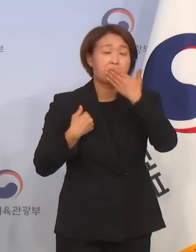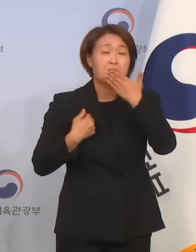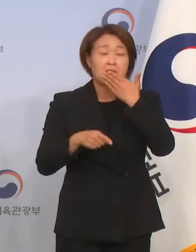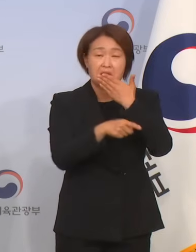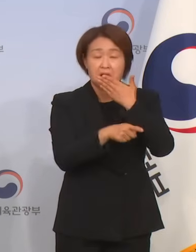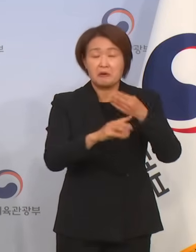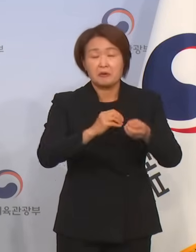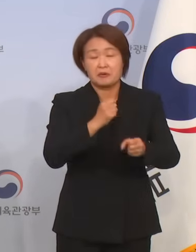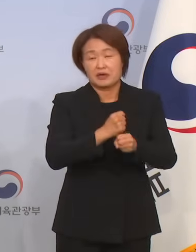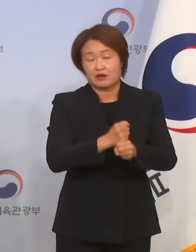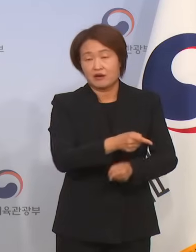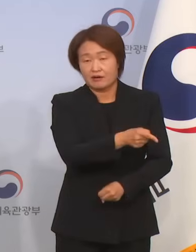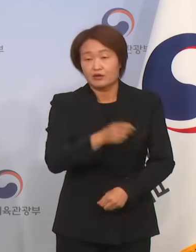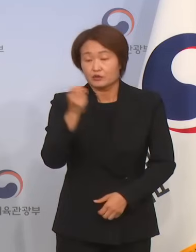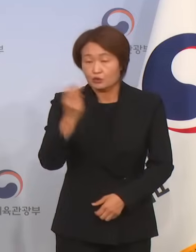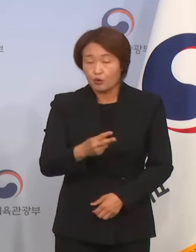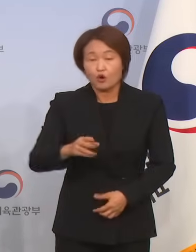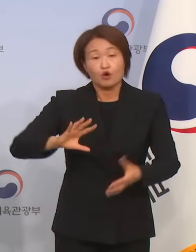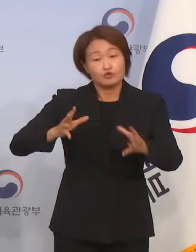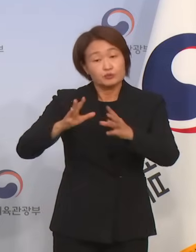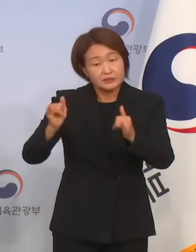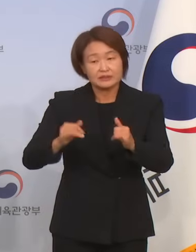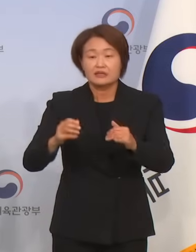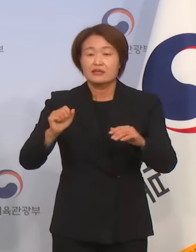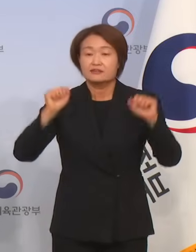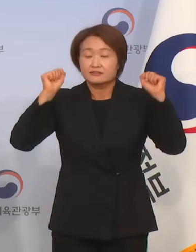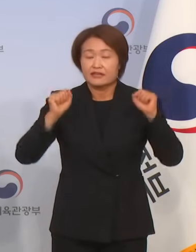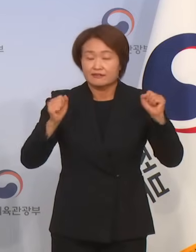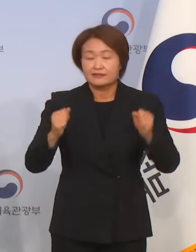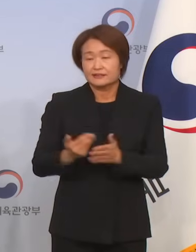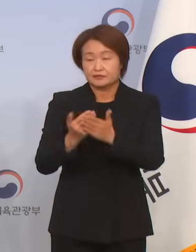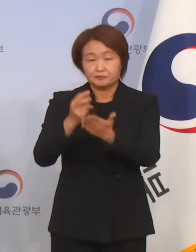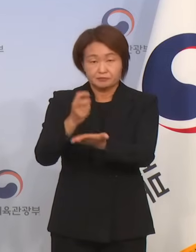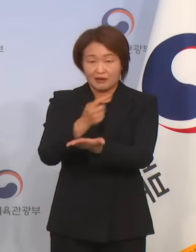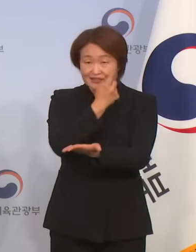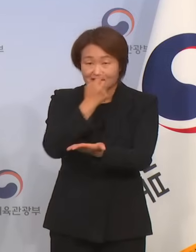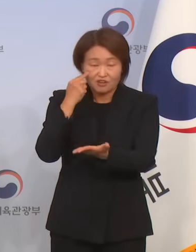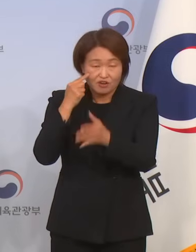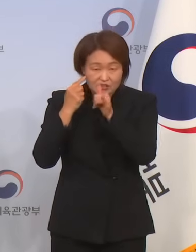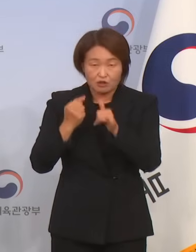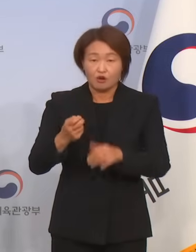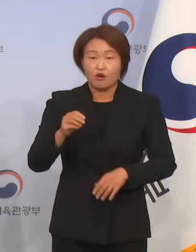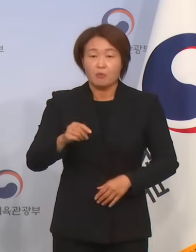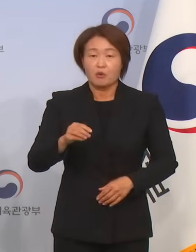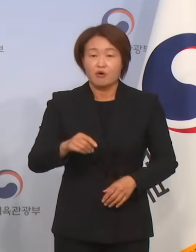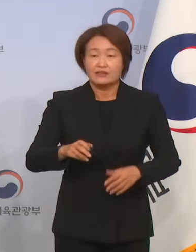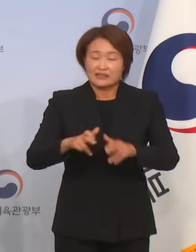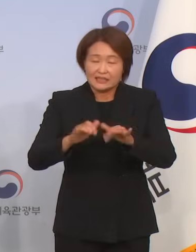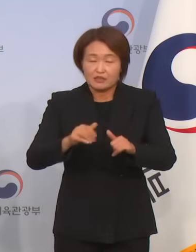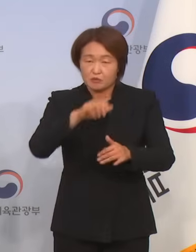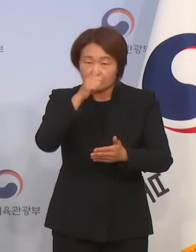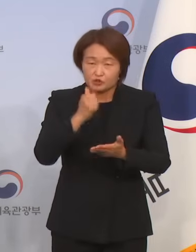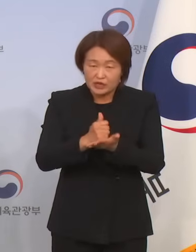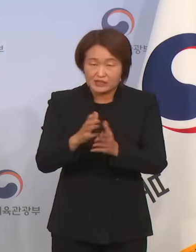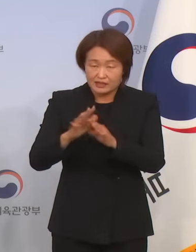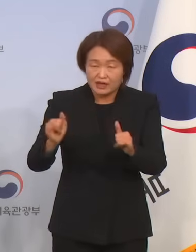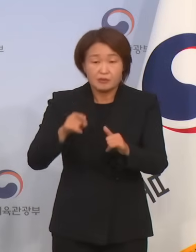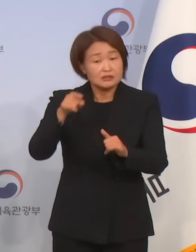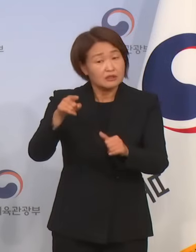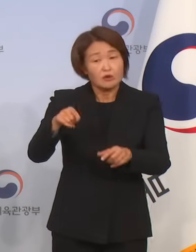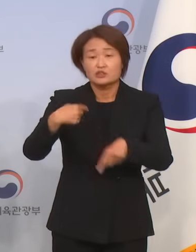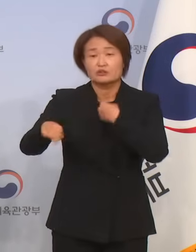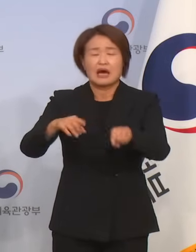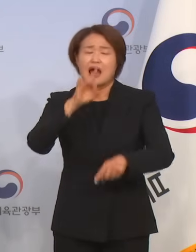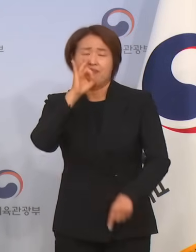하였습니다. 또한 국민체육진흥법에 근거 피성년 후견인 범죄자 등은 지도자가 될